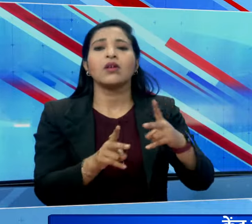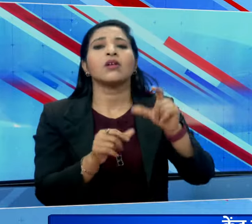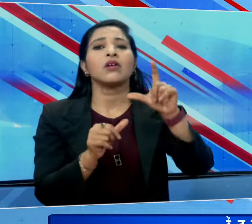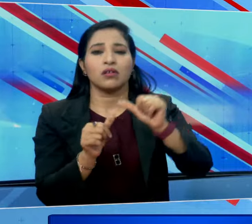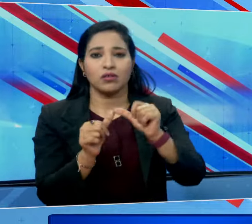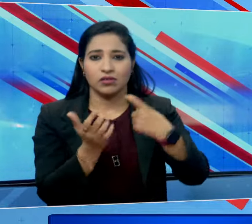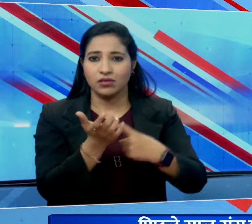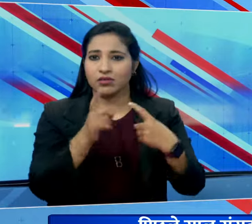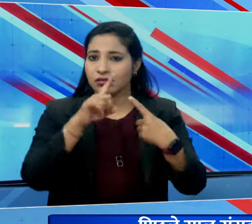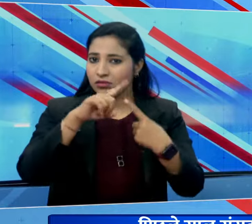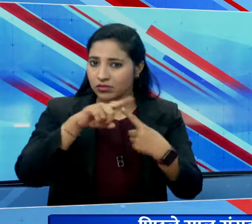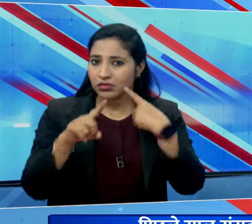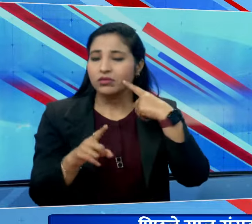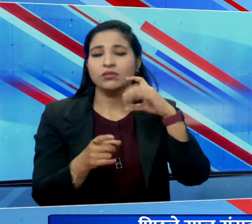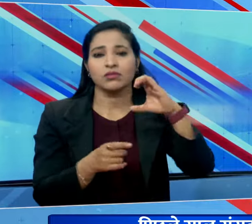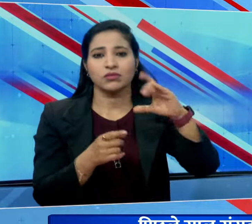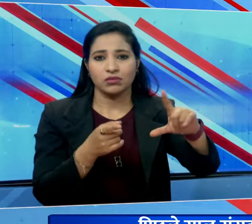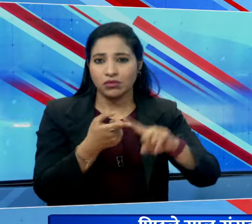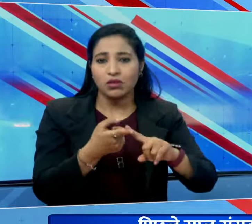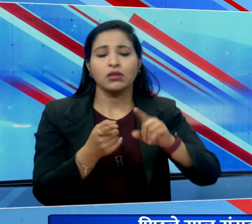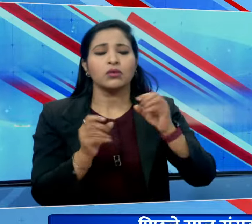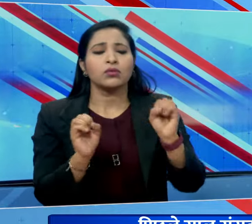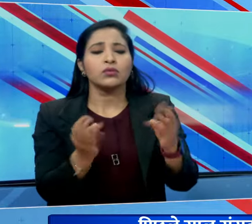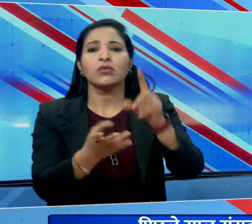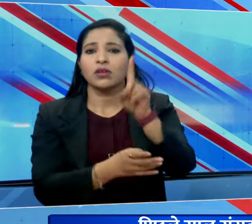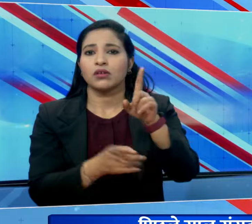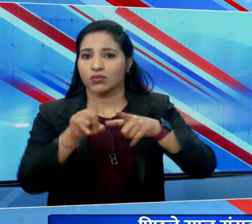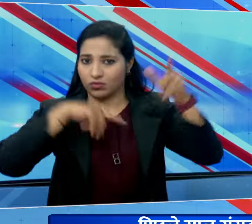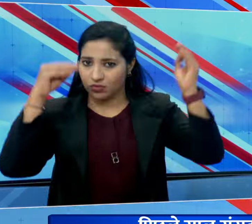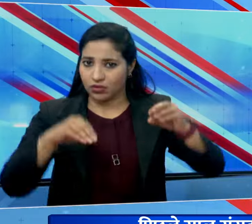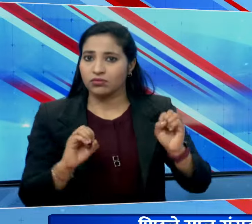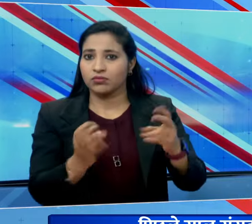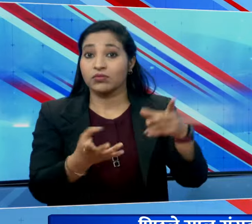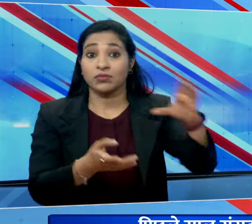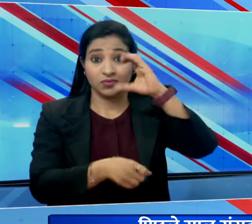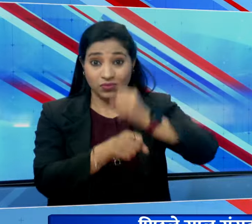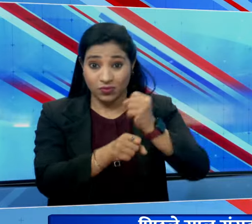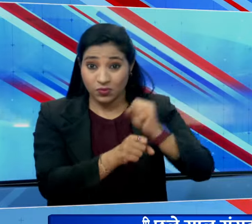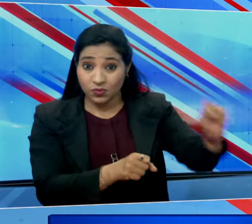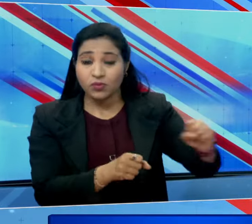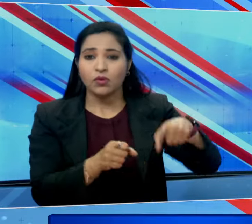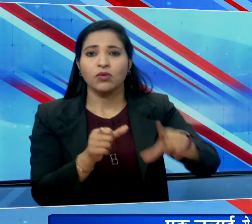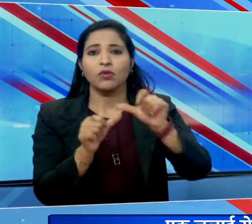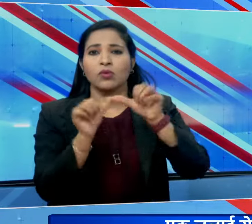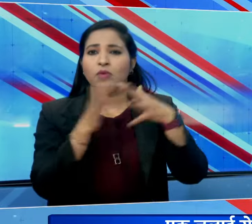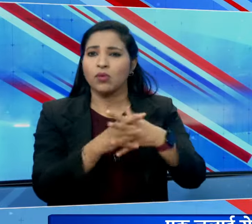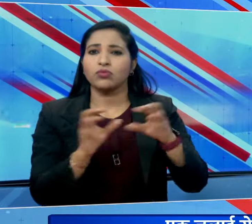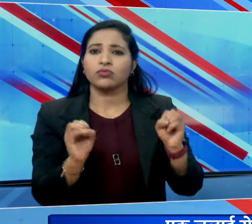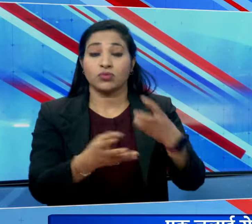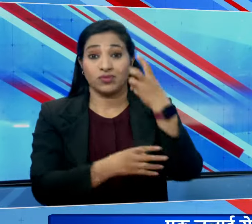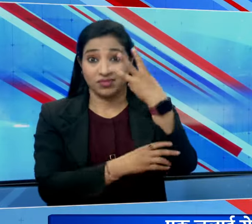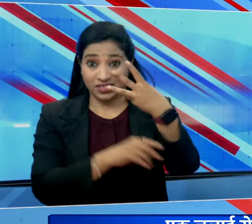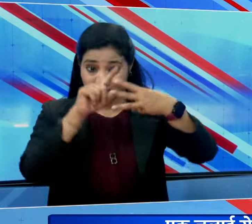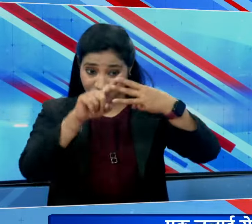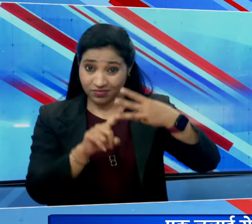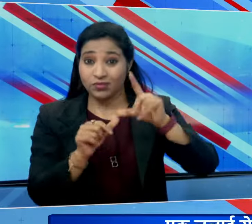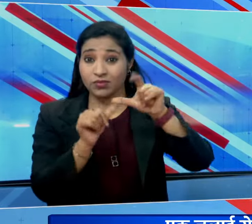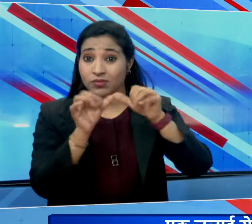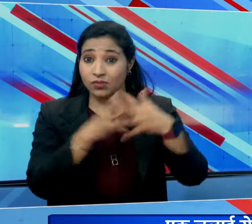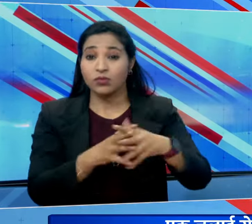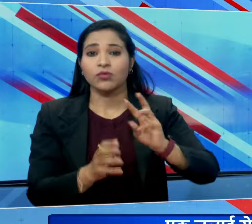1 जुलाई से लागू होंगे केंद्र सरकार ने इससे जुड़ी अधिसूचना आज जारी कर दी है तीनों कानूनों को पिछले साल